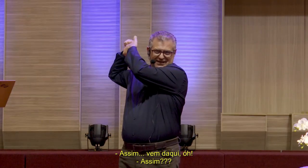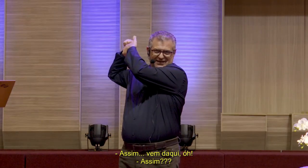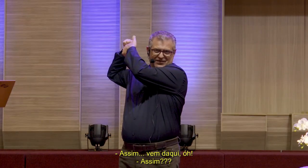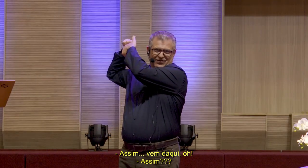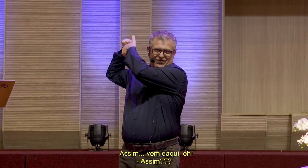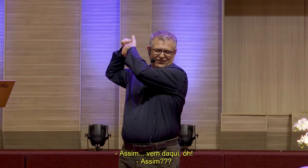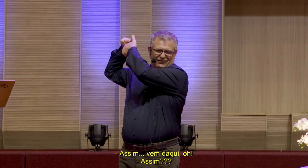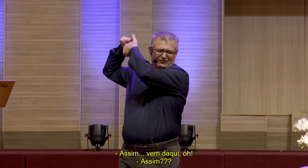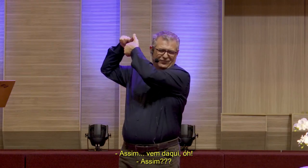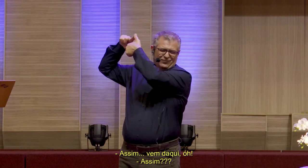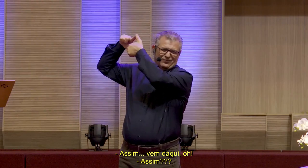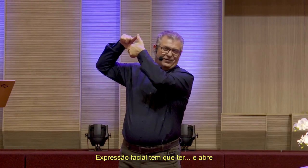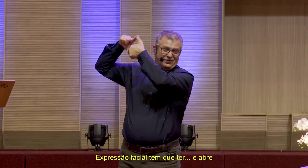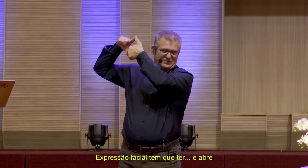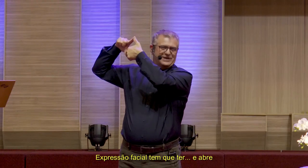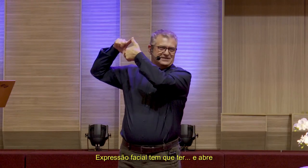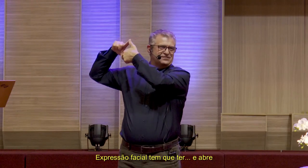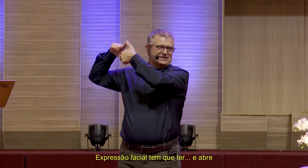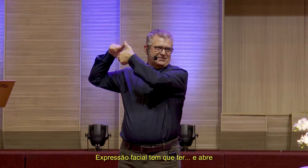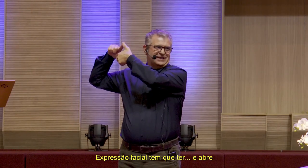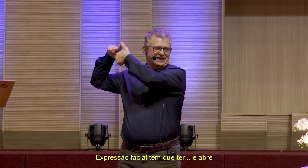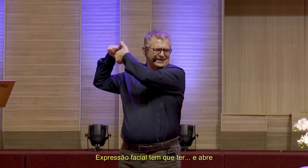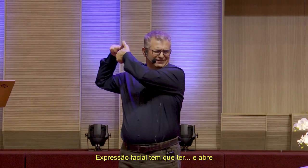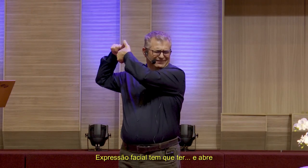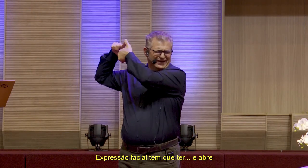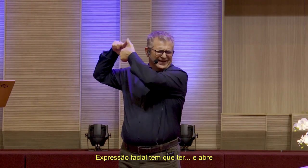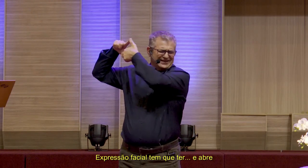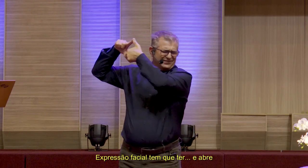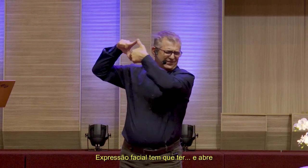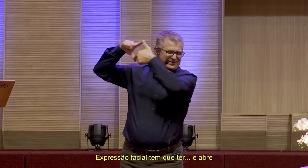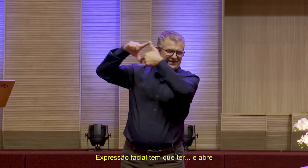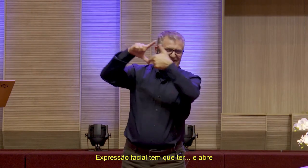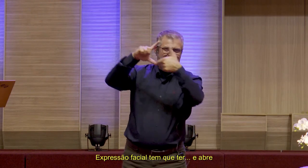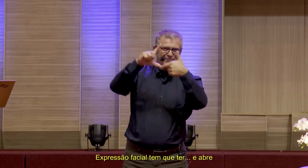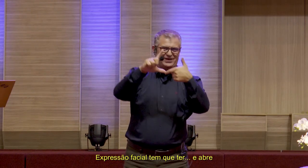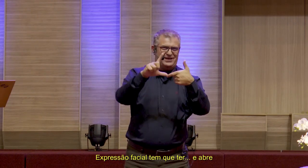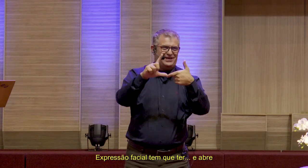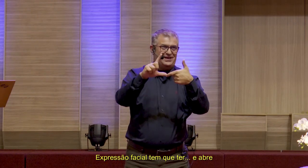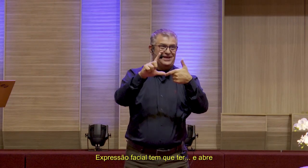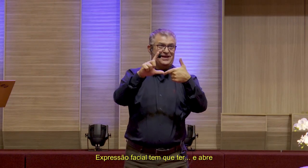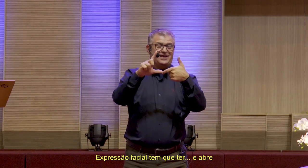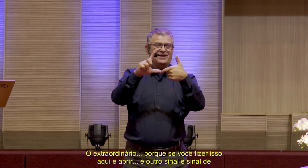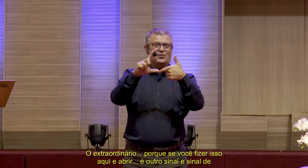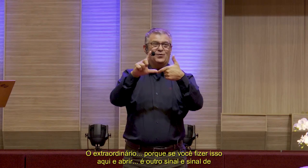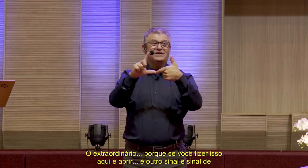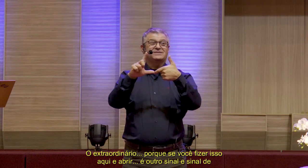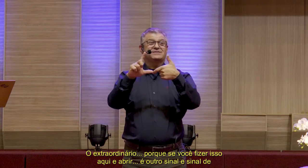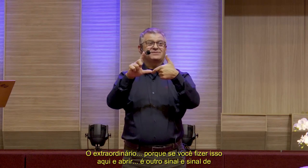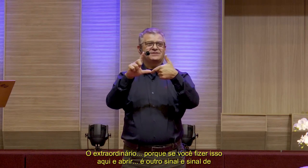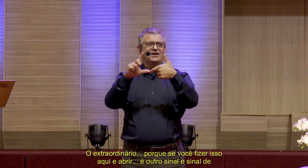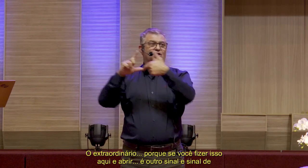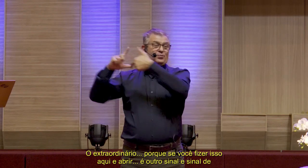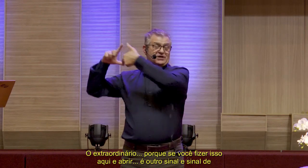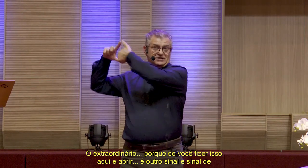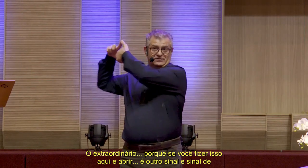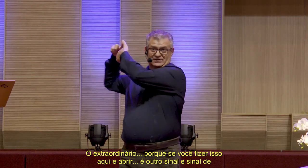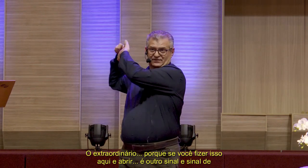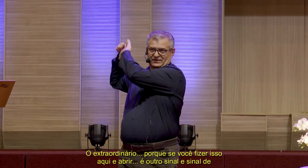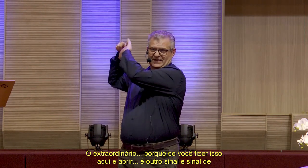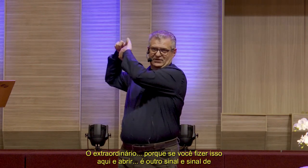ó. Expressão facial tem que ter. Vem aqui, ó, e abre. O extraordinário. Porque se você fizer isso